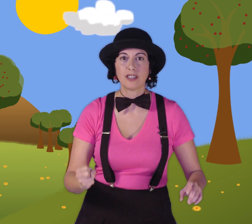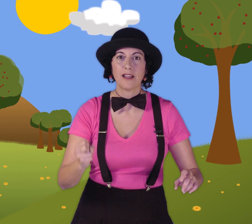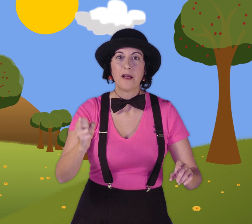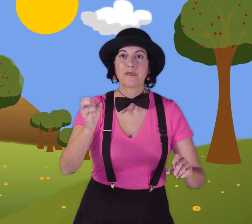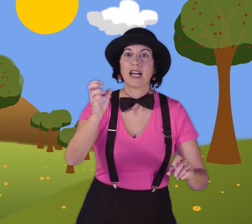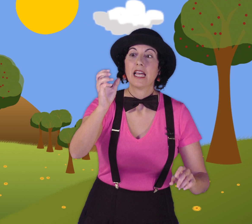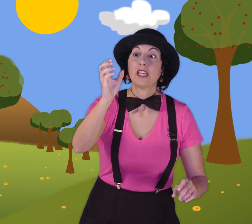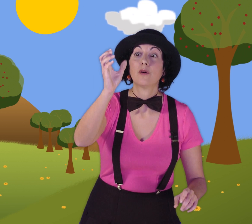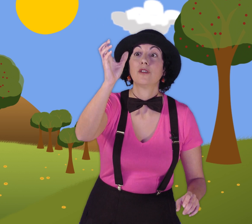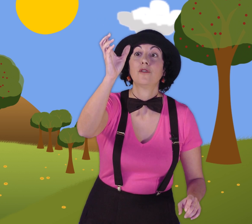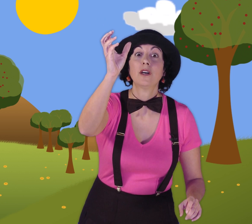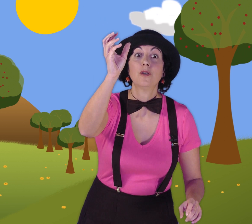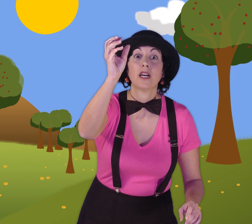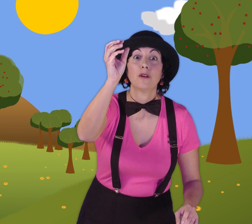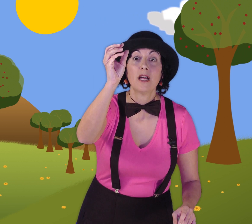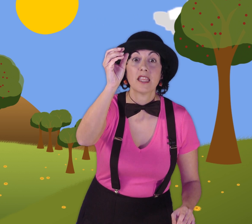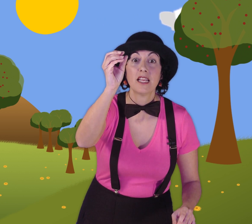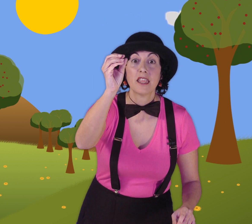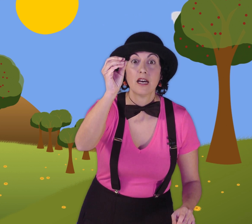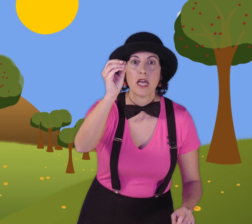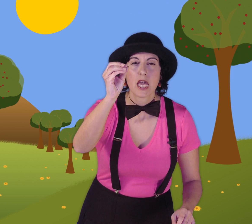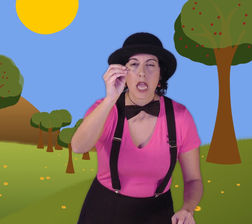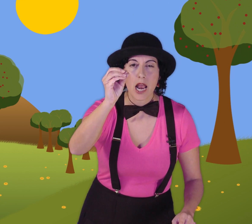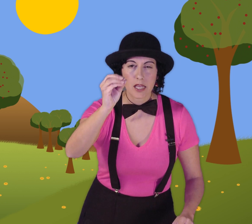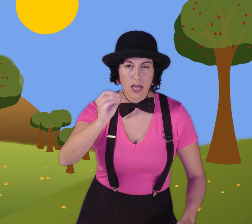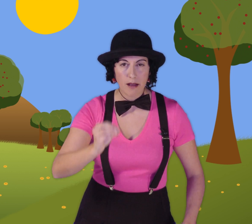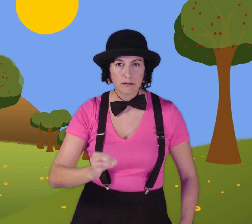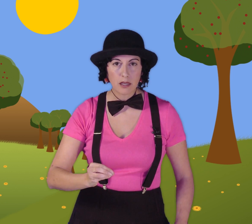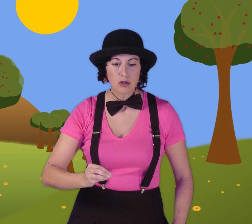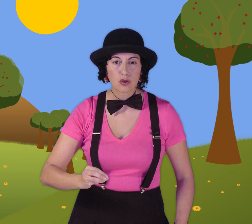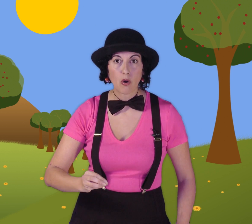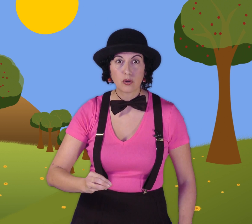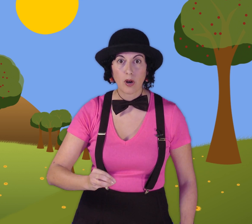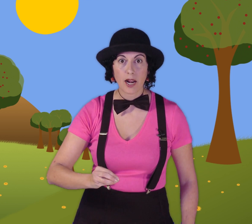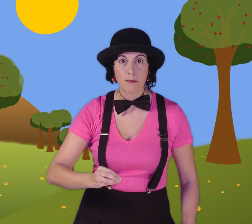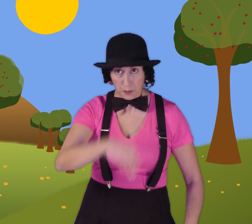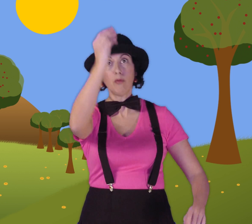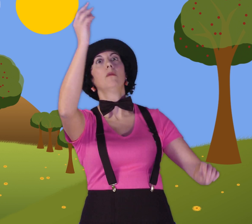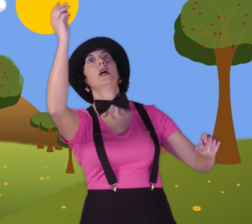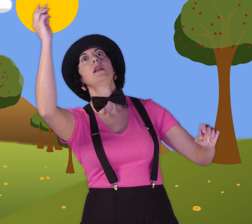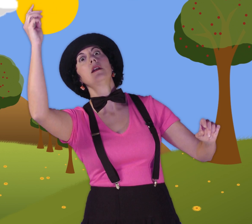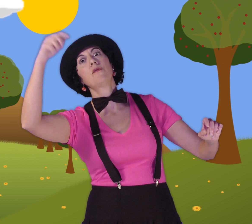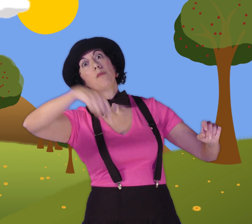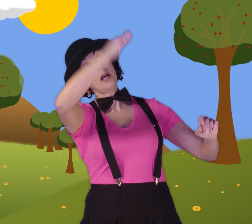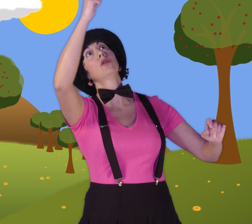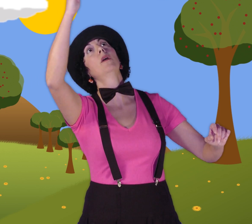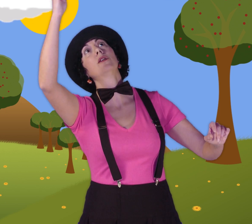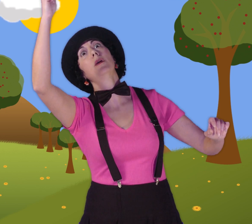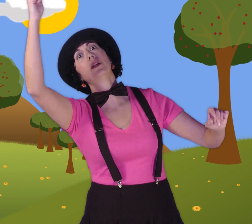sí! Y cuando fue a coger una cereza, el gigante soltó la rama. ¡Piu! Y él se fue volando, volando, volando,